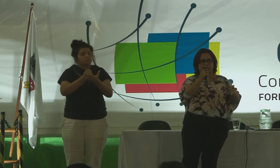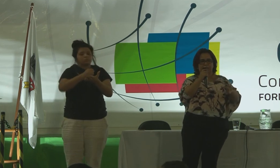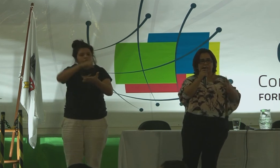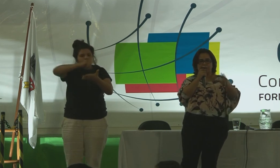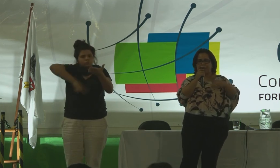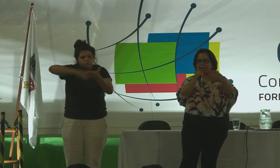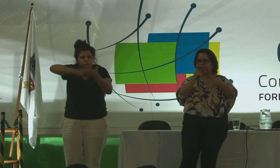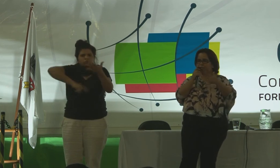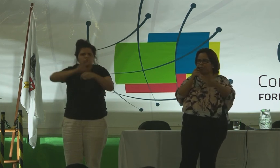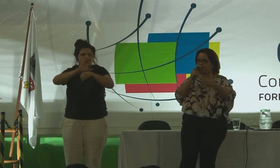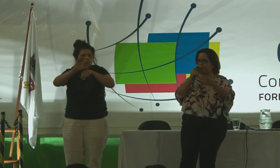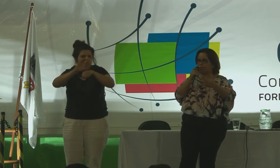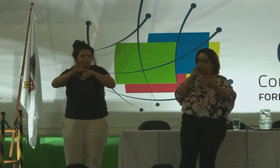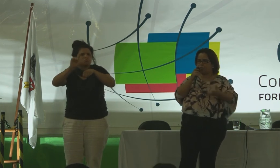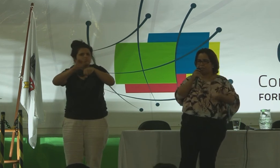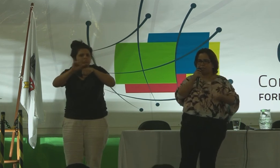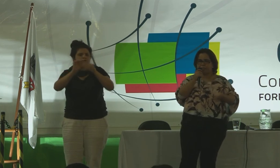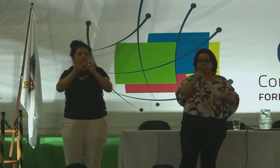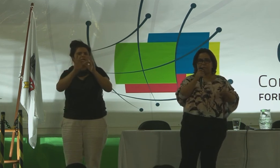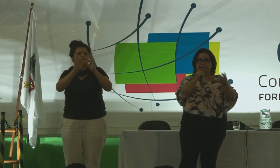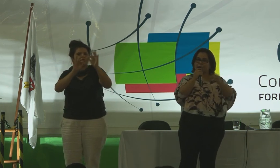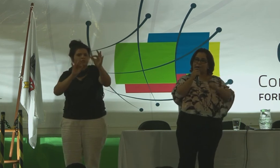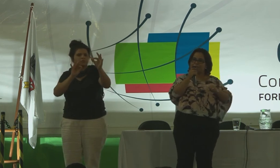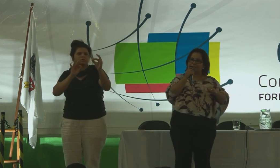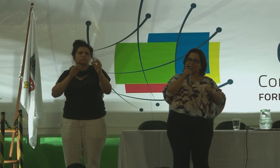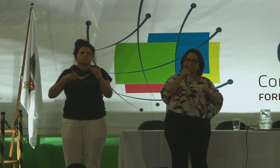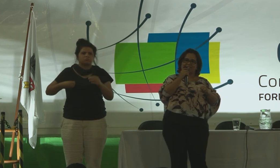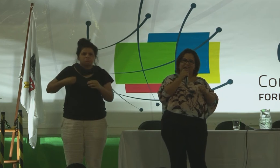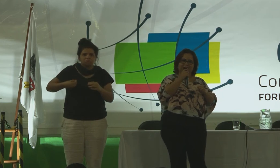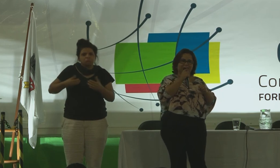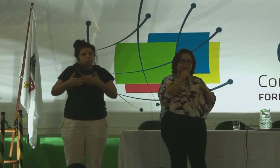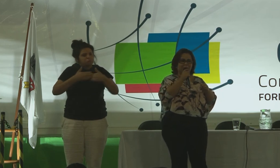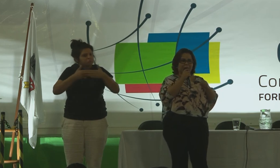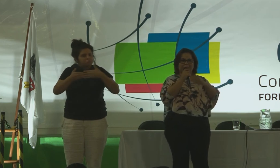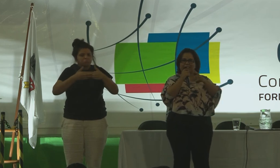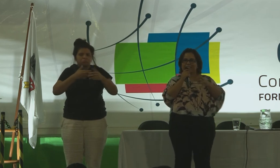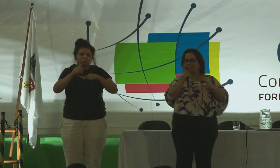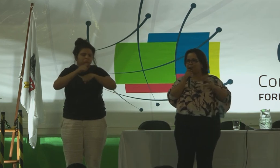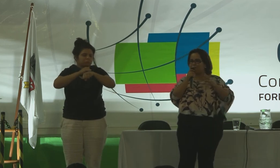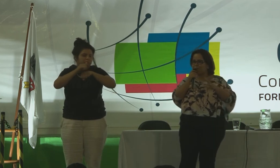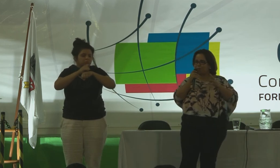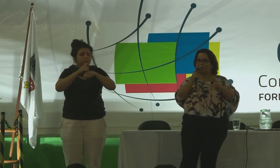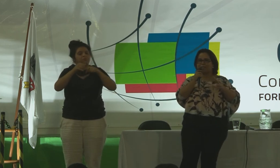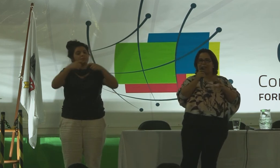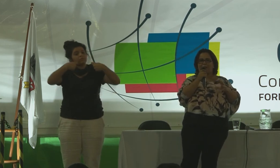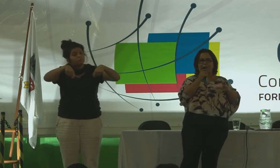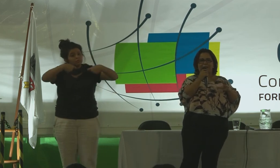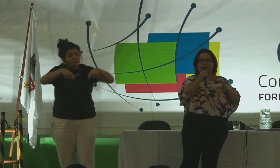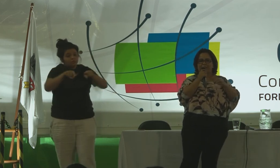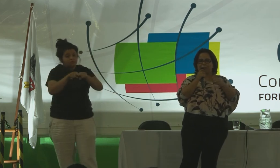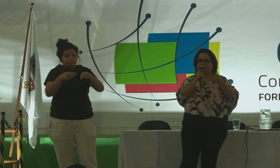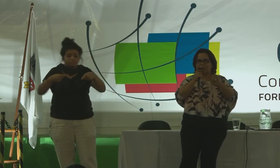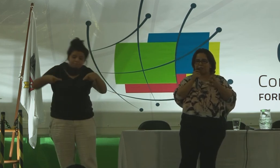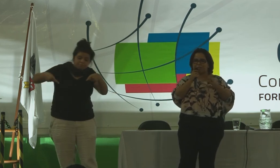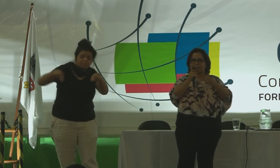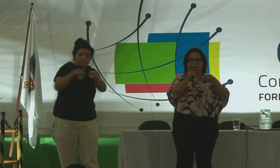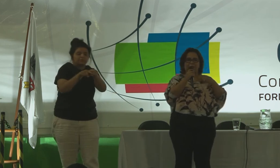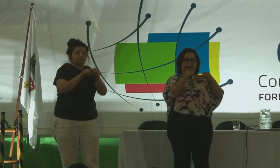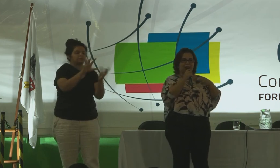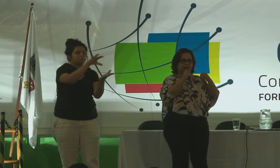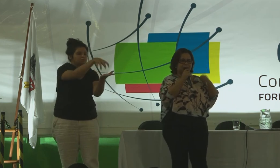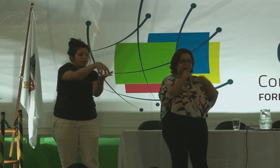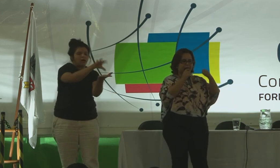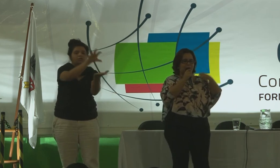em distância, para que essa formação aconteça. Na maioria das vezes a gente tem uma parceria muito legal entre os campos,